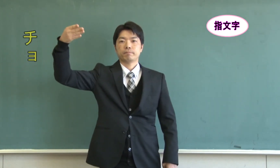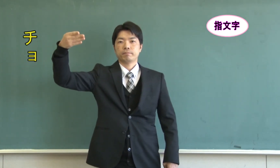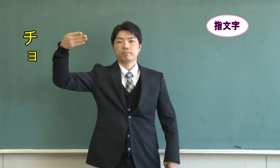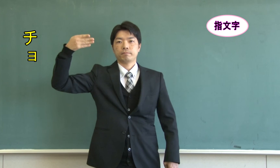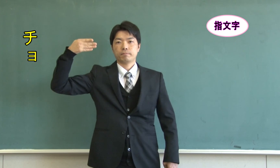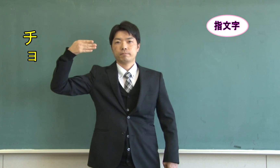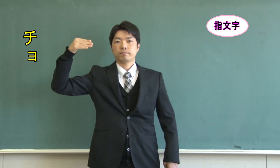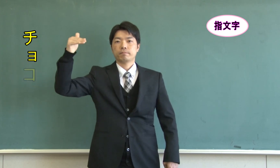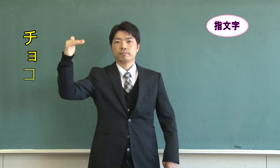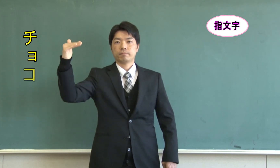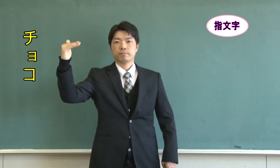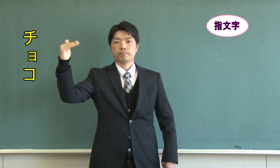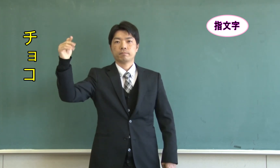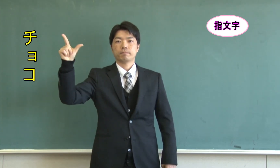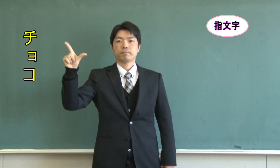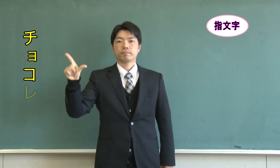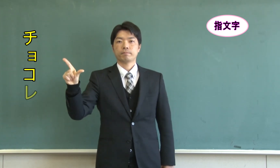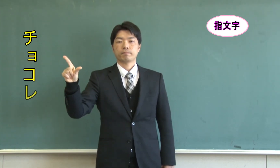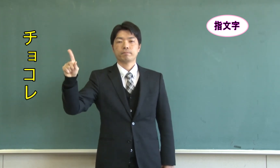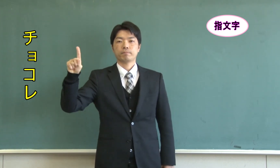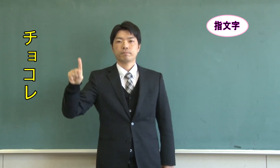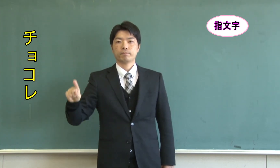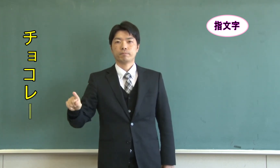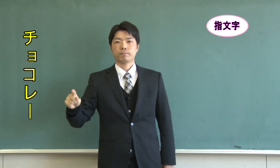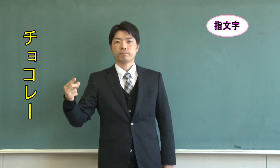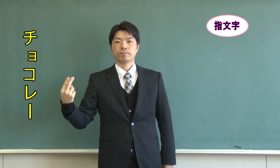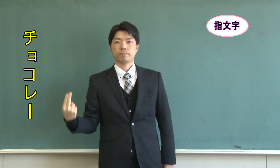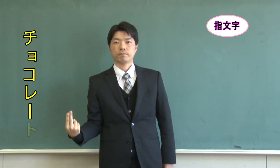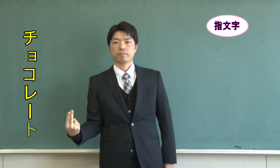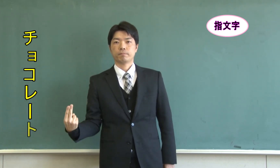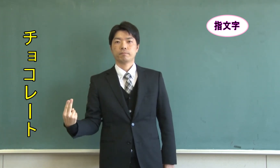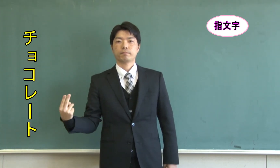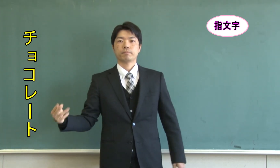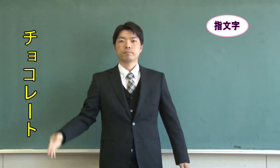チョコレート。